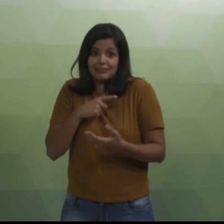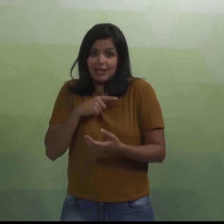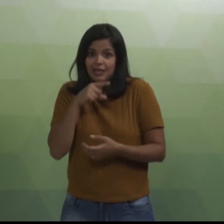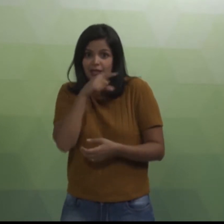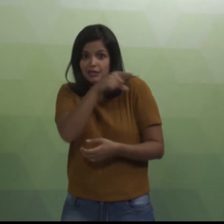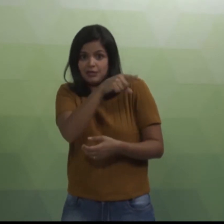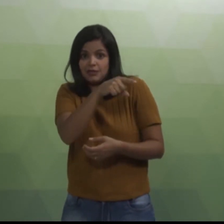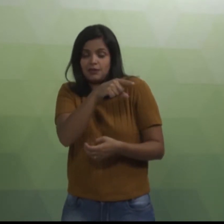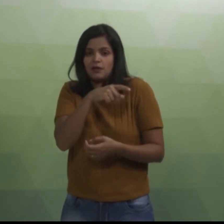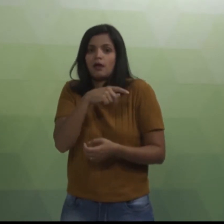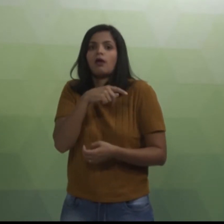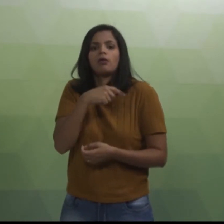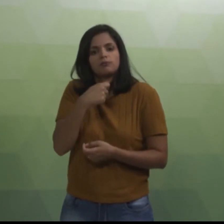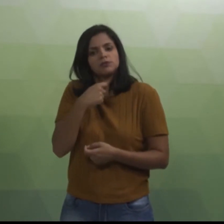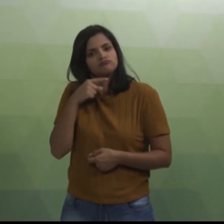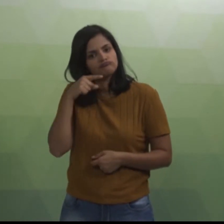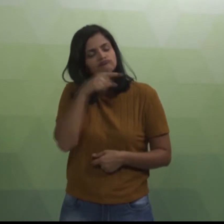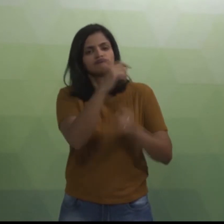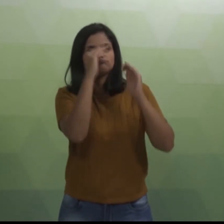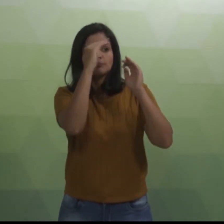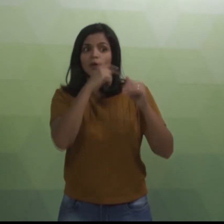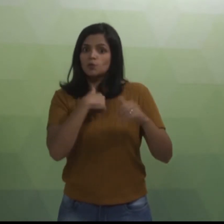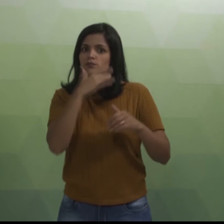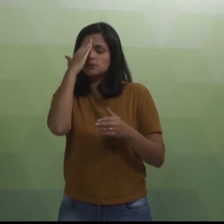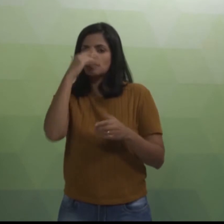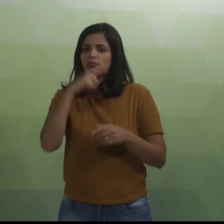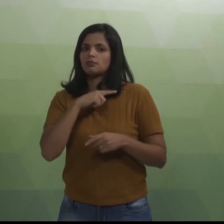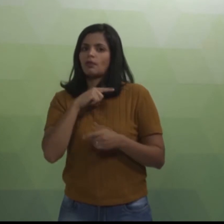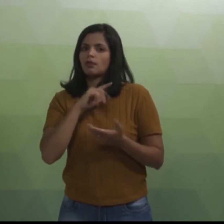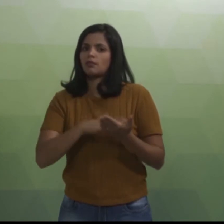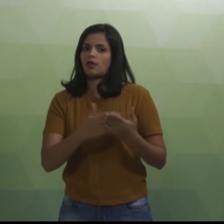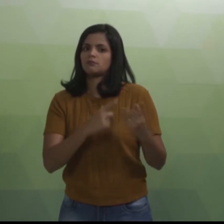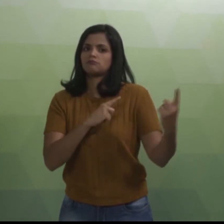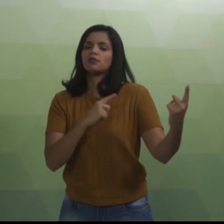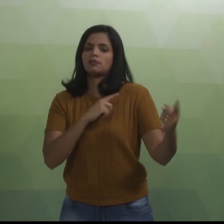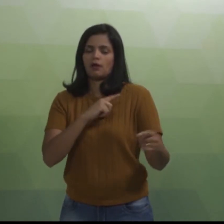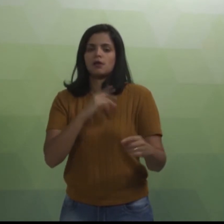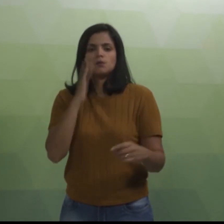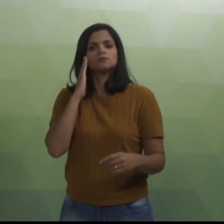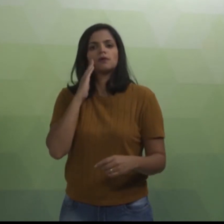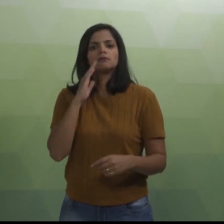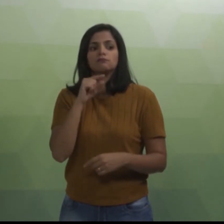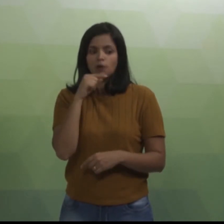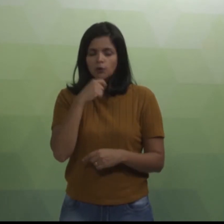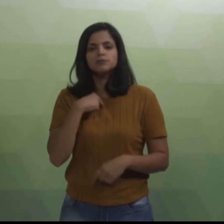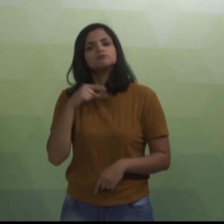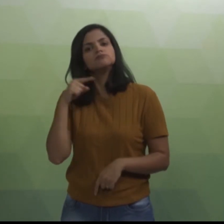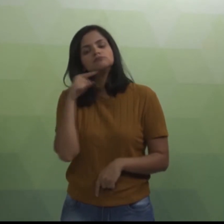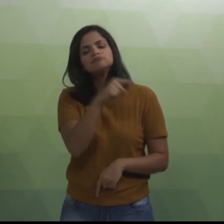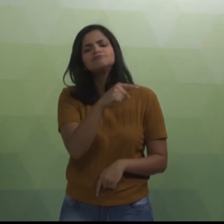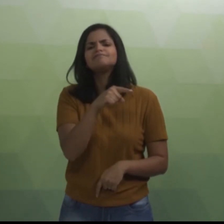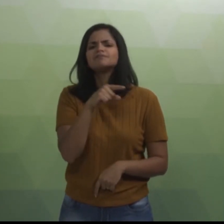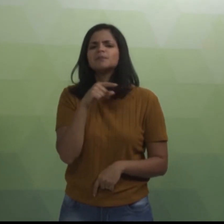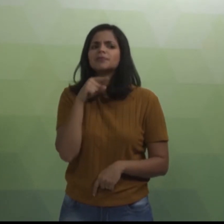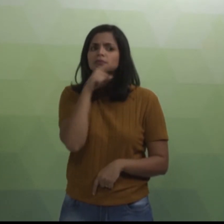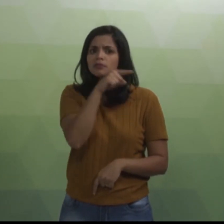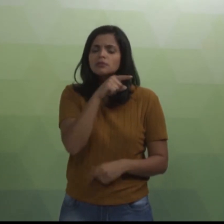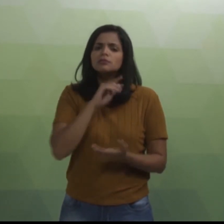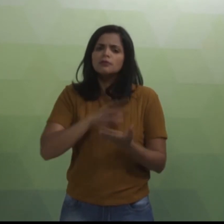Assim como eu expliquei, se o intérprete está ali, eu coloco ele ali, faço essa referência e faço